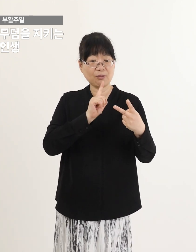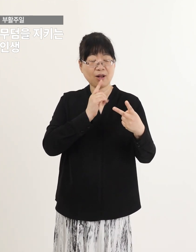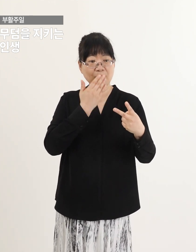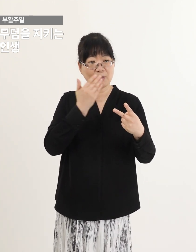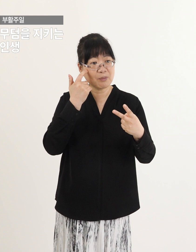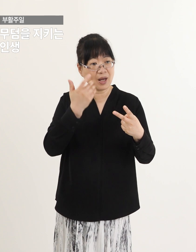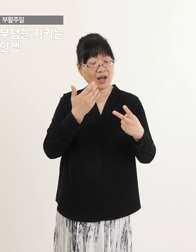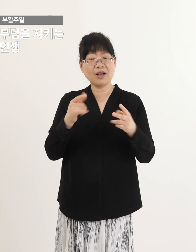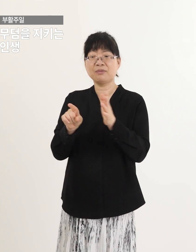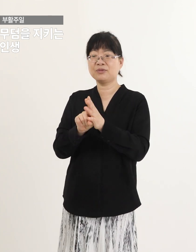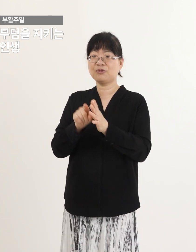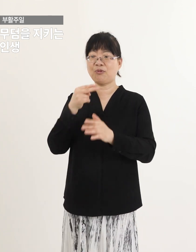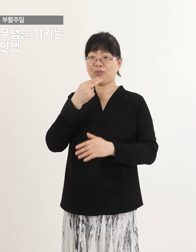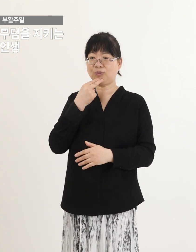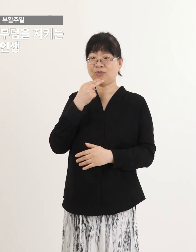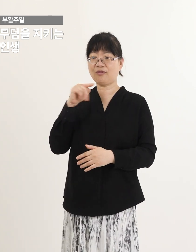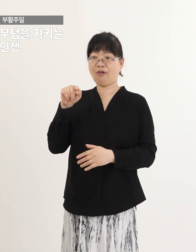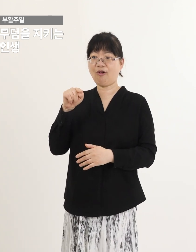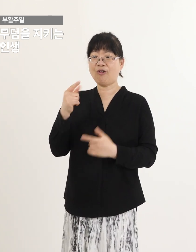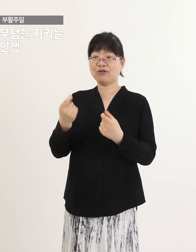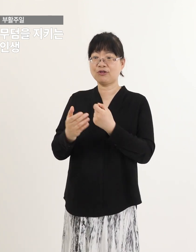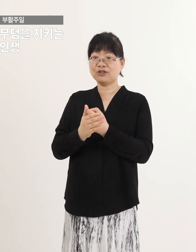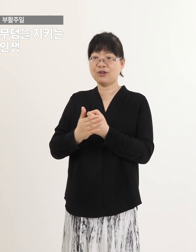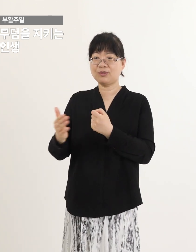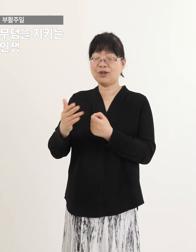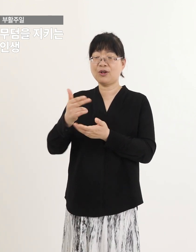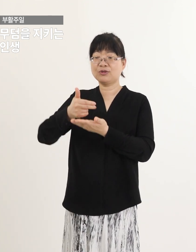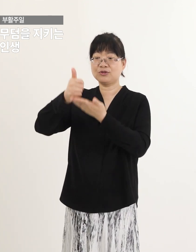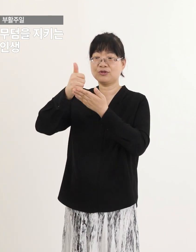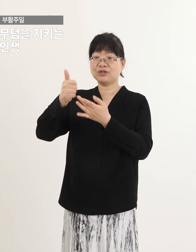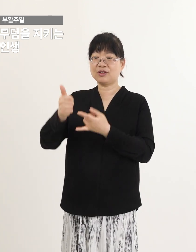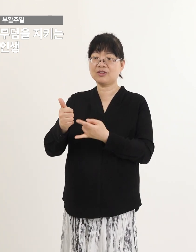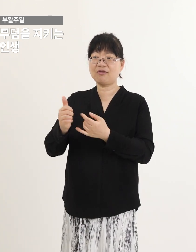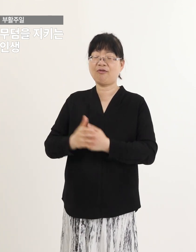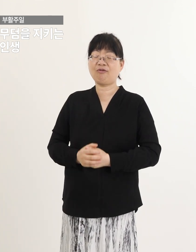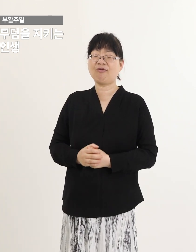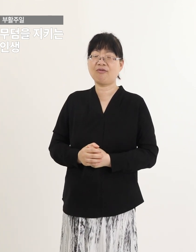믿지 아니함일러라. 그러므로 주께서